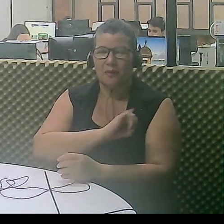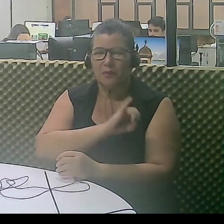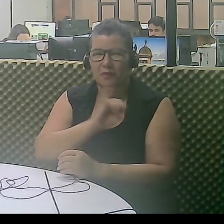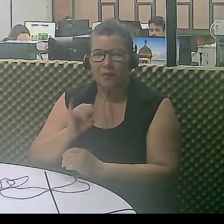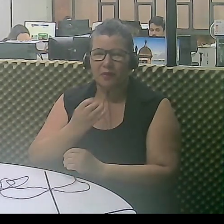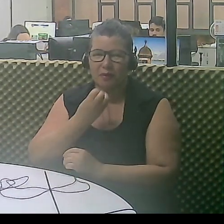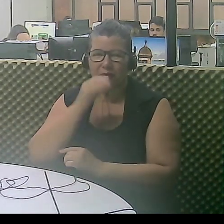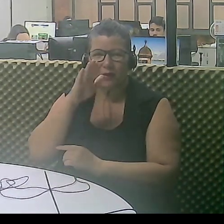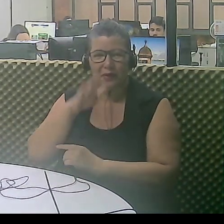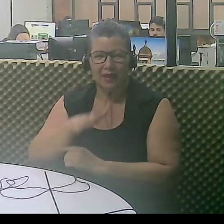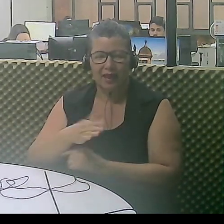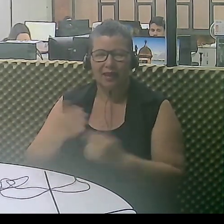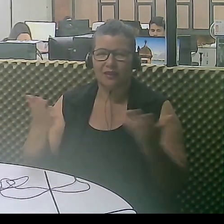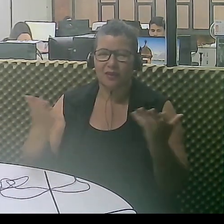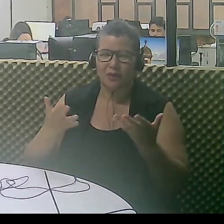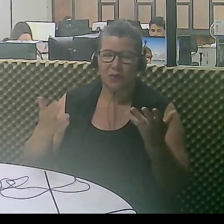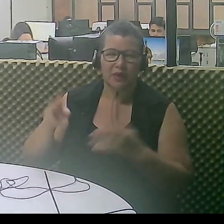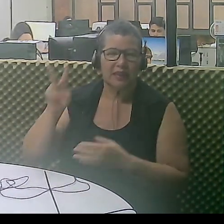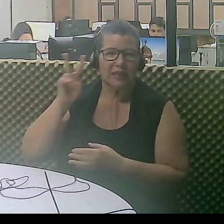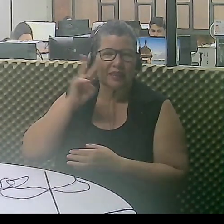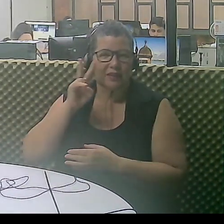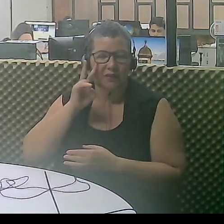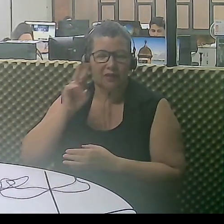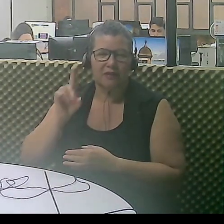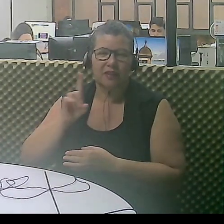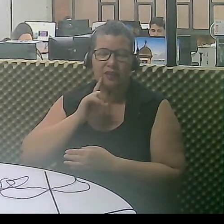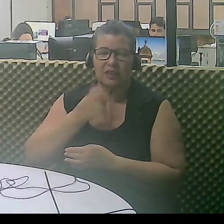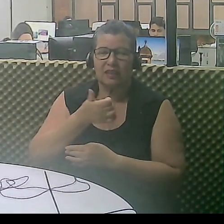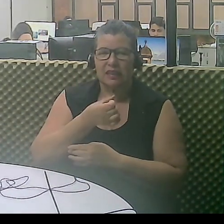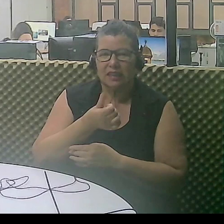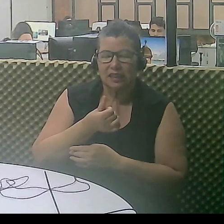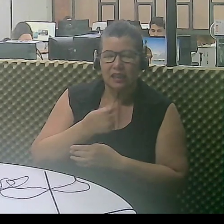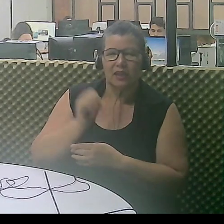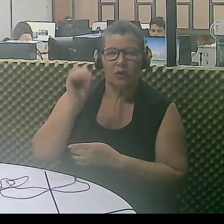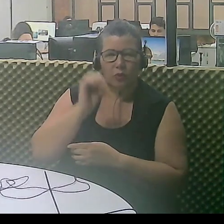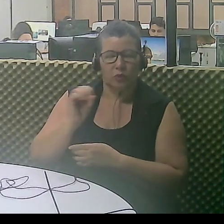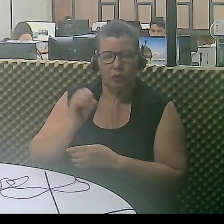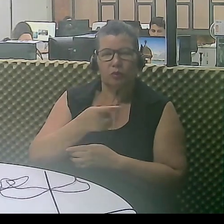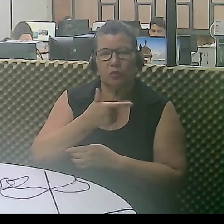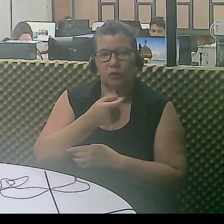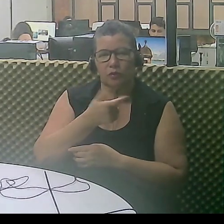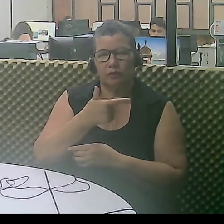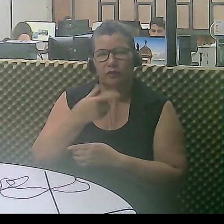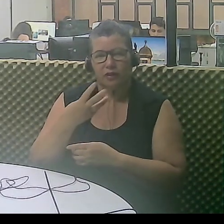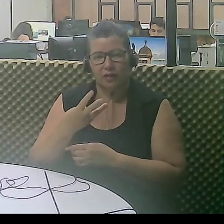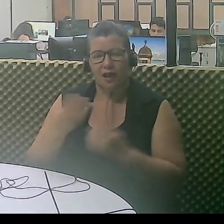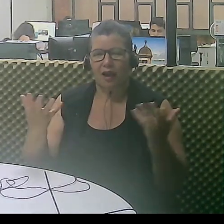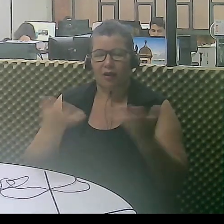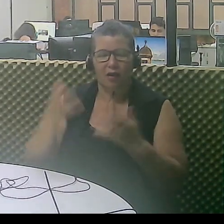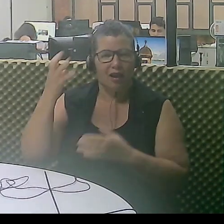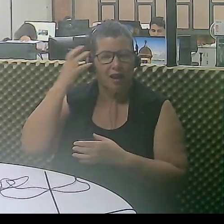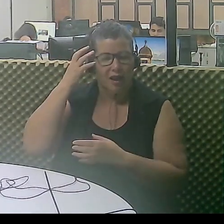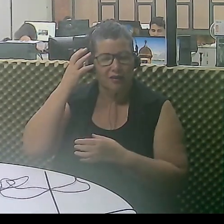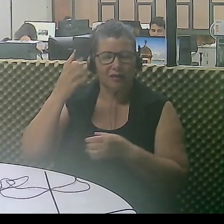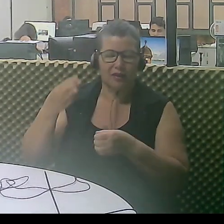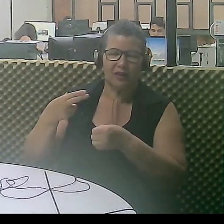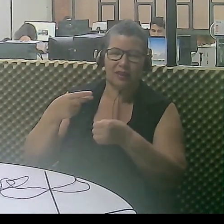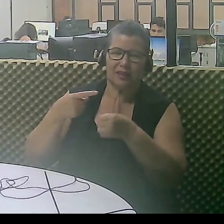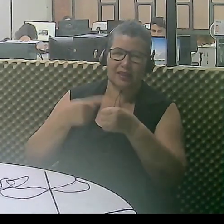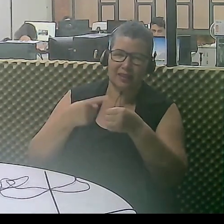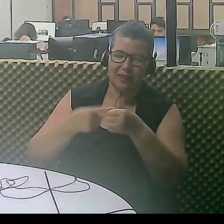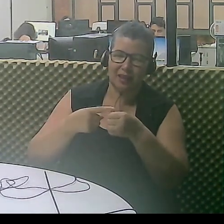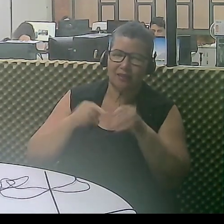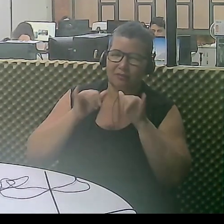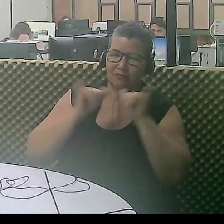Olá, boa tarde. Hoje é segunda-feira, dia 16 de outubro de 2023. Está no ar a Rádio Nossa Cidade com um boletim de notícias sobre o que de